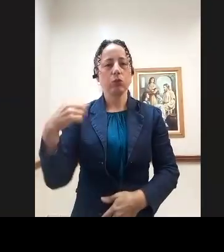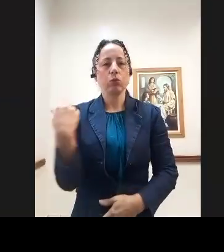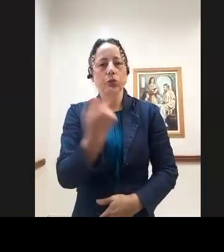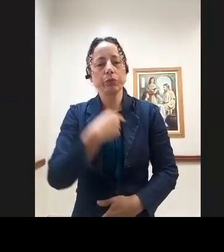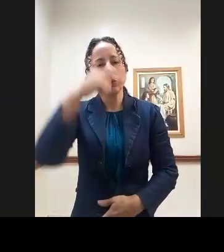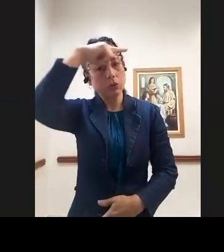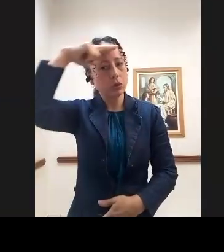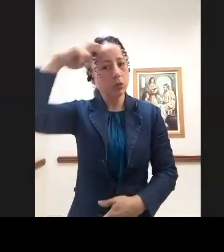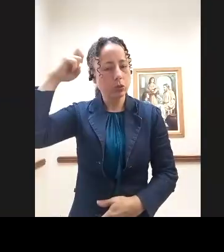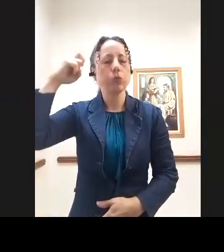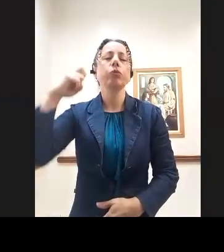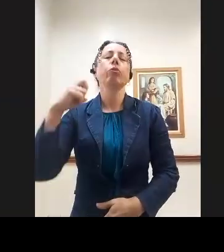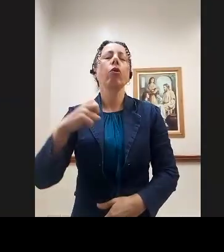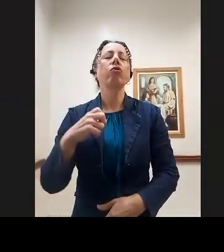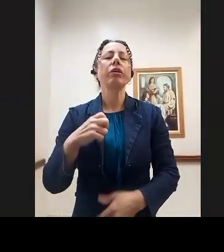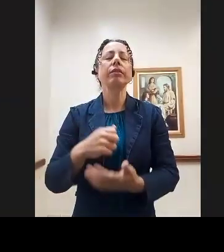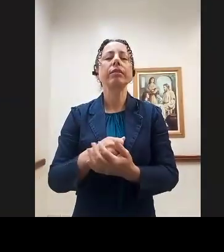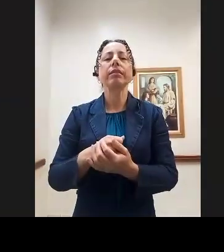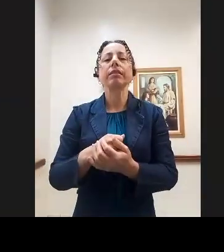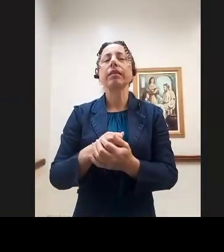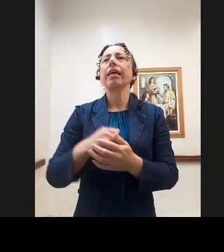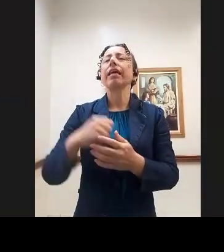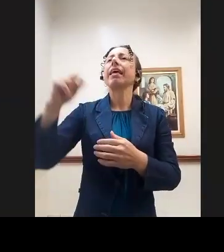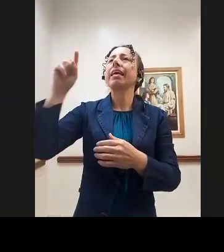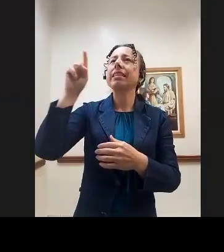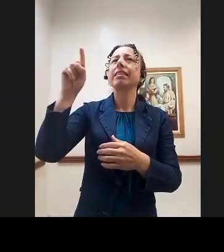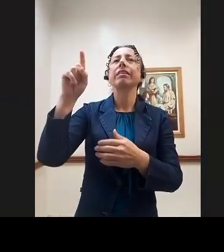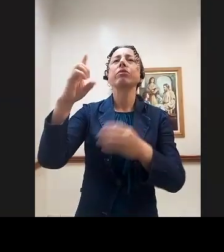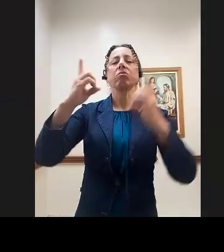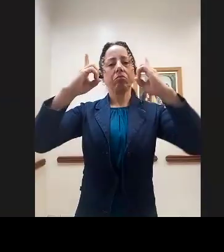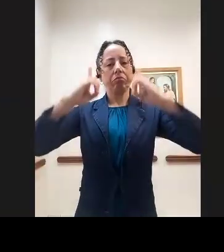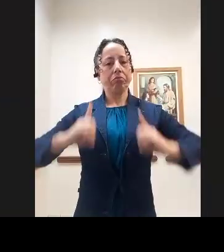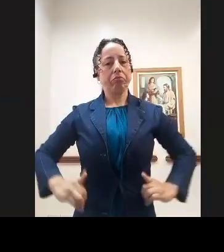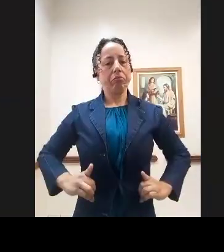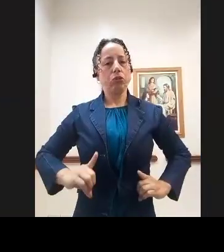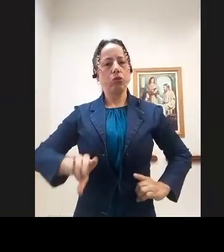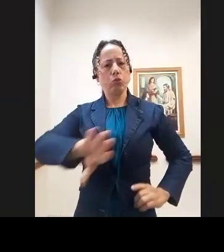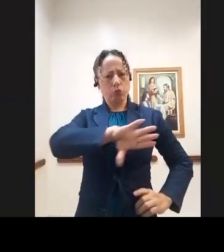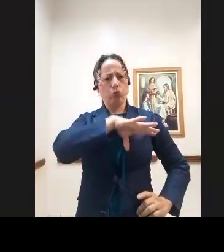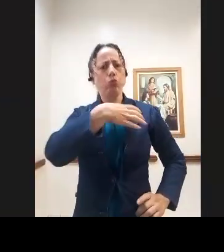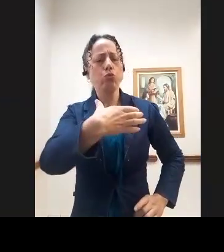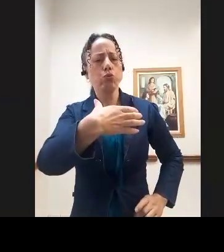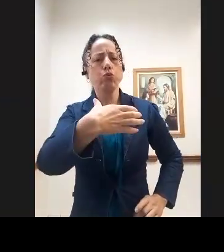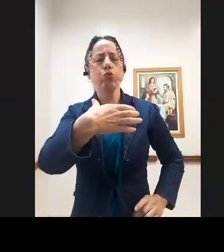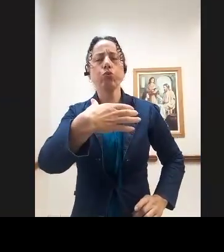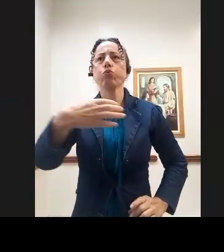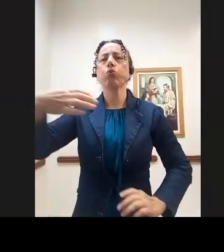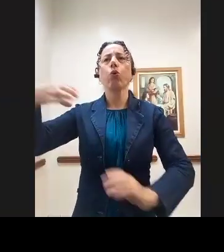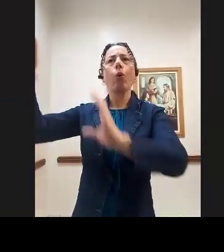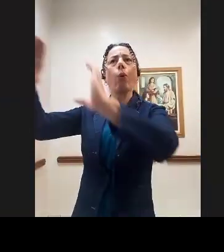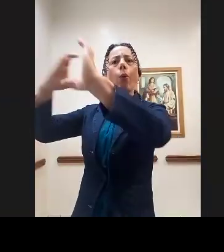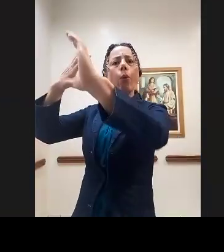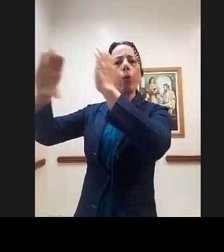por ele ter a dignidade e a coragem para nos comunicar a vontade de Deus para nós.